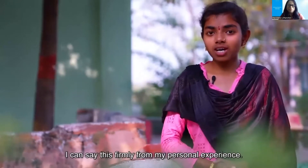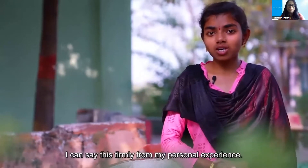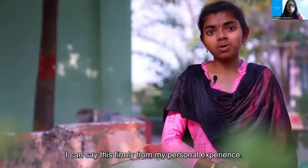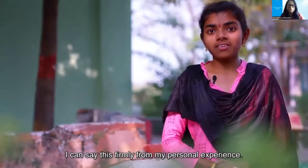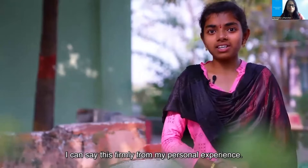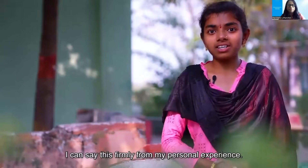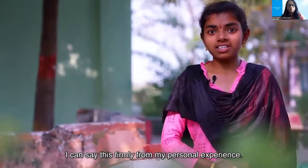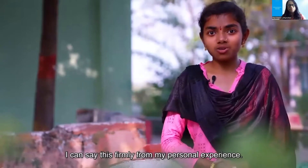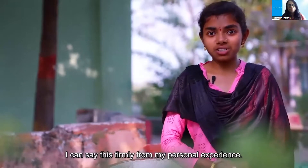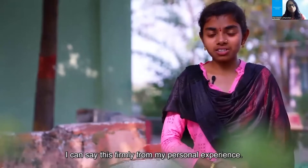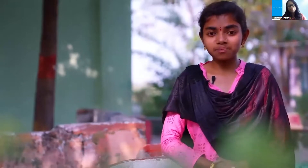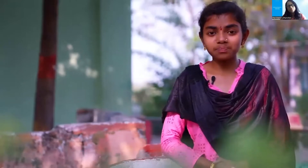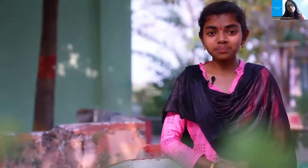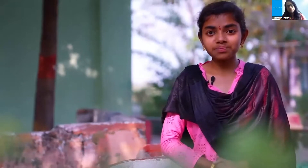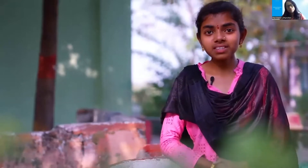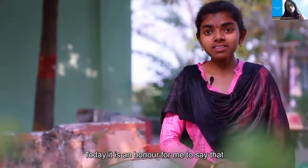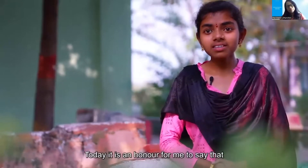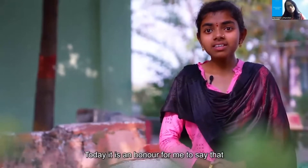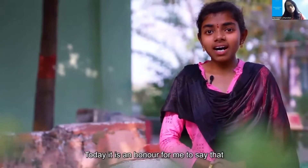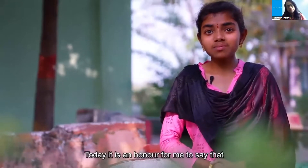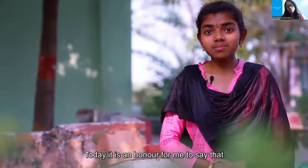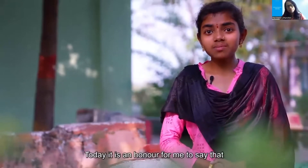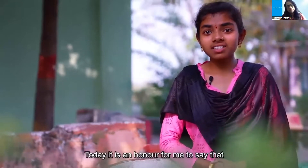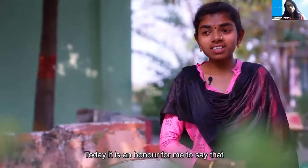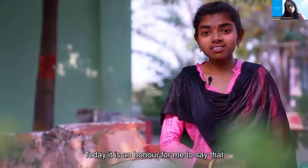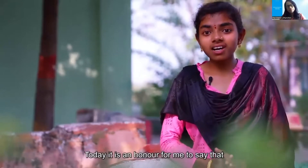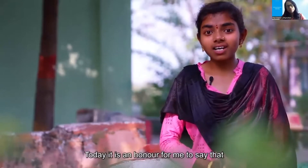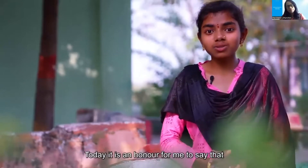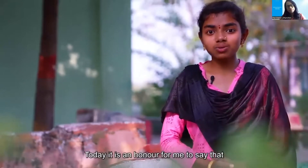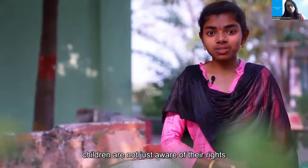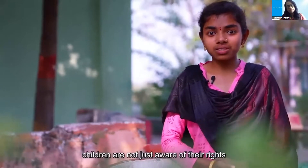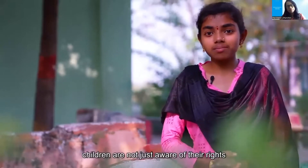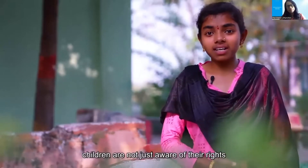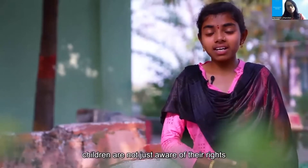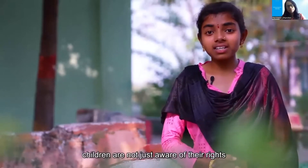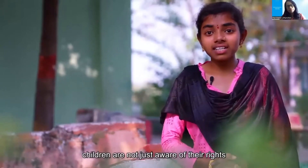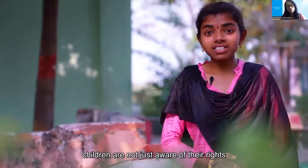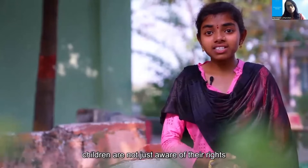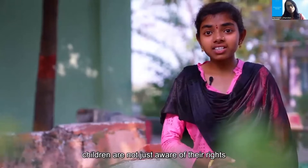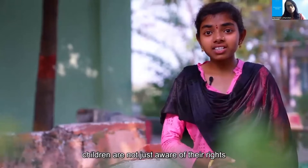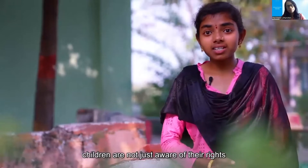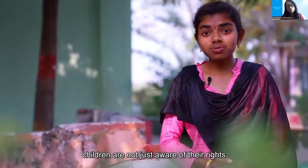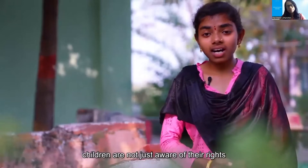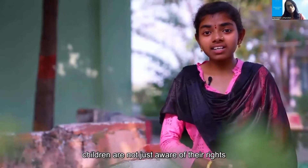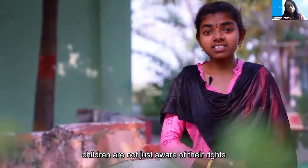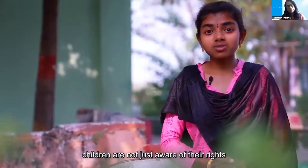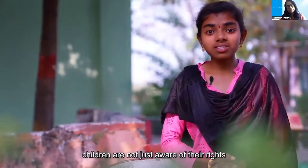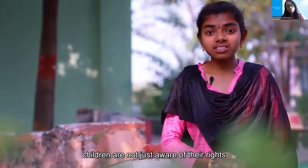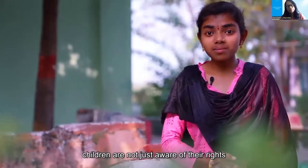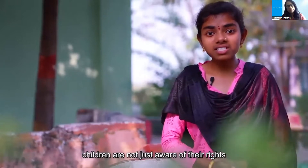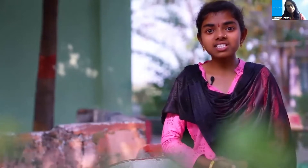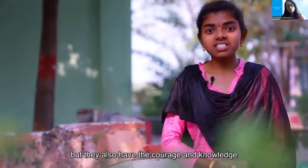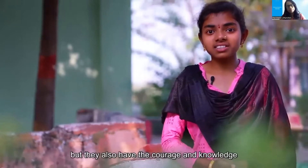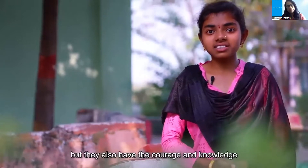अत्यंत आनंद होतो की बालकांना त्यांचे हक्क म्हणजे काय असते नुसते समजलेच नाही तर त्यांच्या हक्काविषयी आवाज उठवण्याचे त्यांना ज्ञान